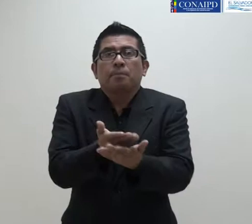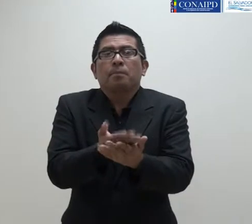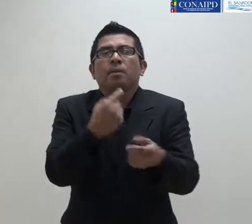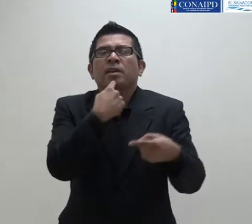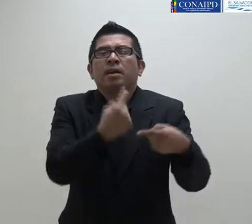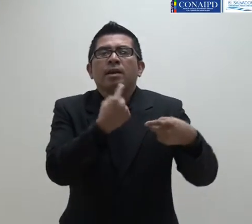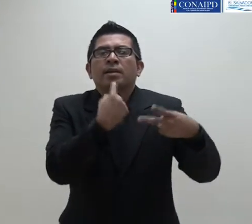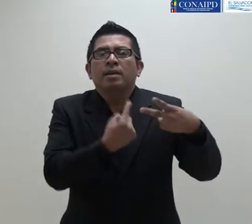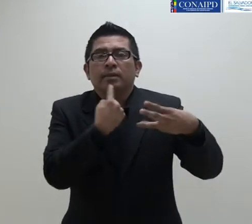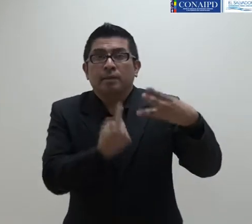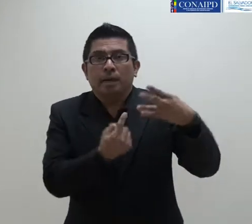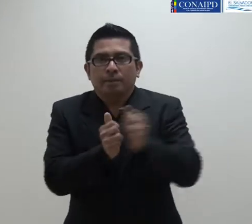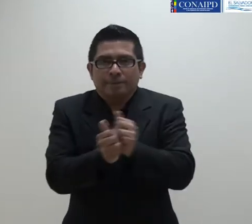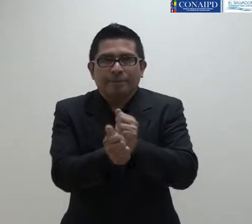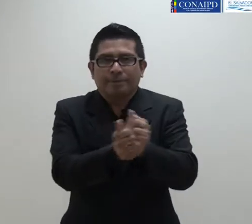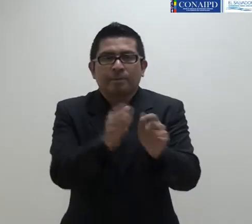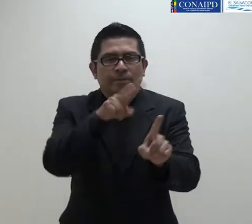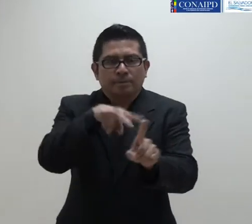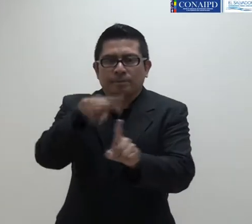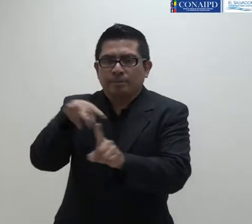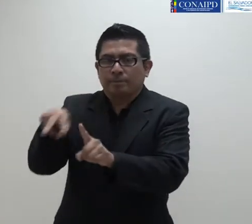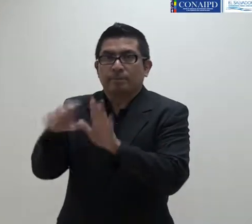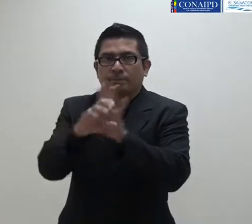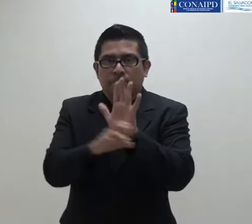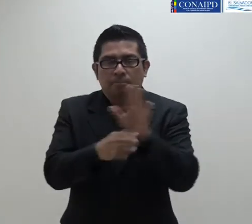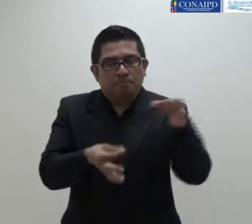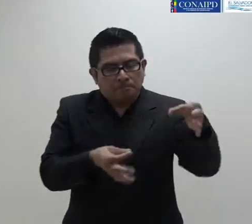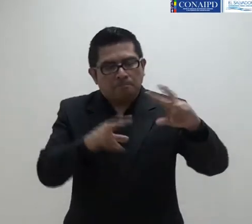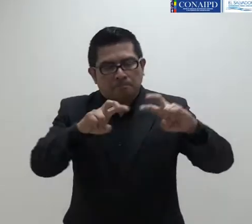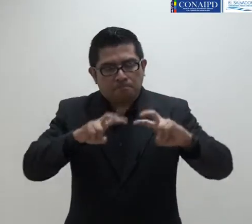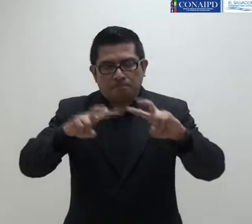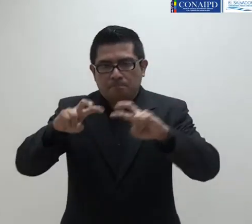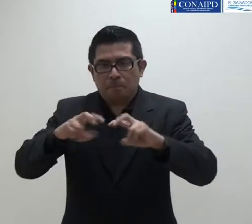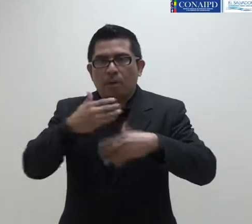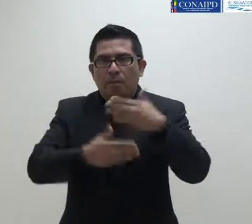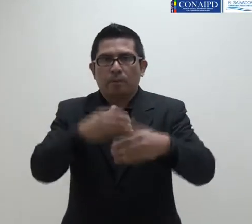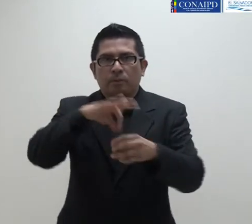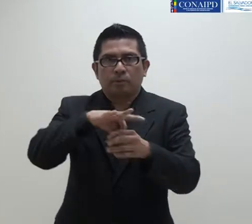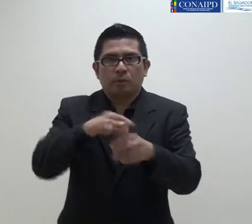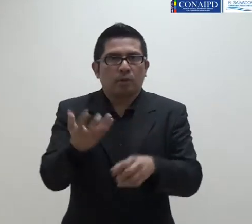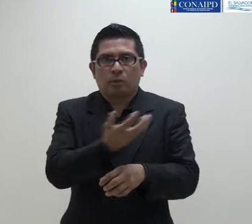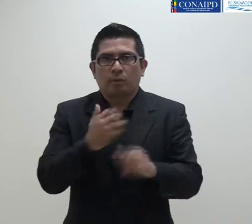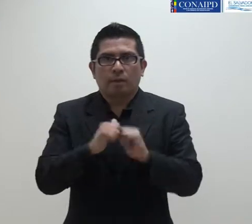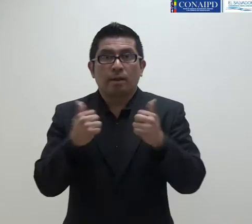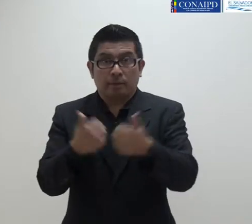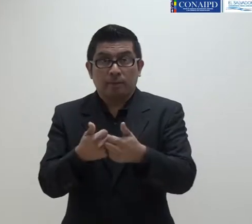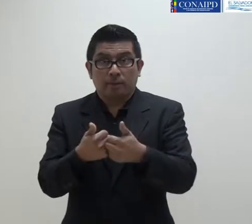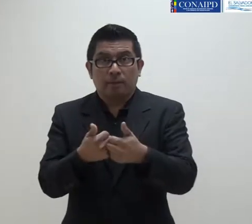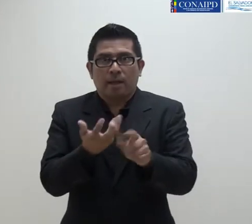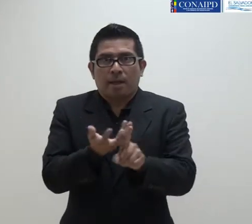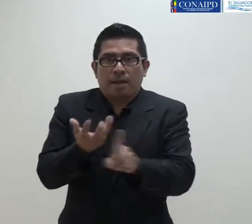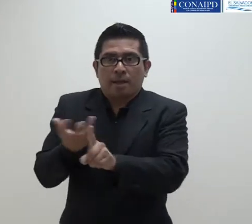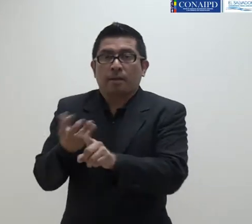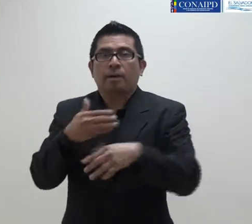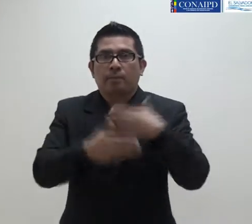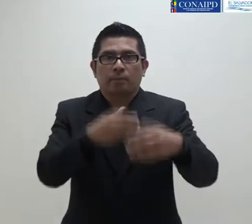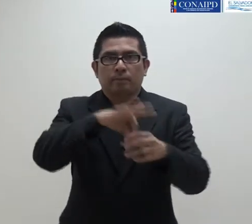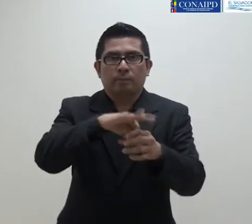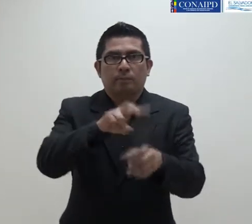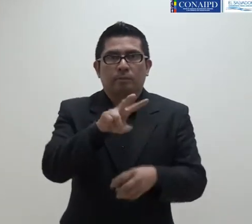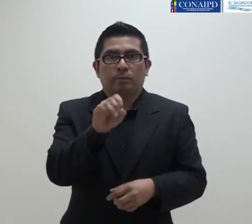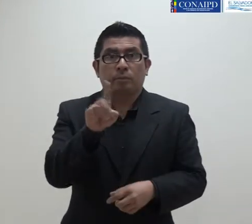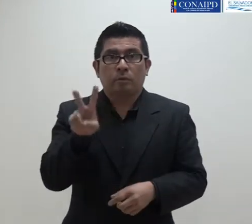personas candidatas, junto con un perfil a considerar para las elecciones internas de cada asociación. En las elecciones del 2012,